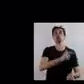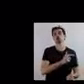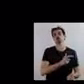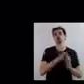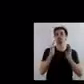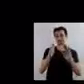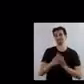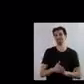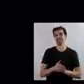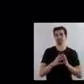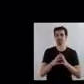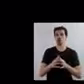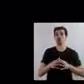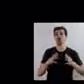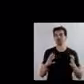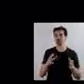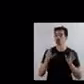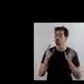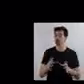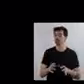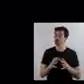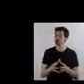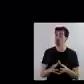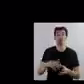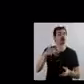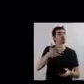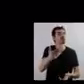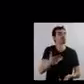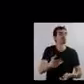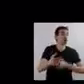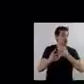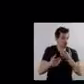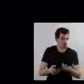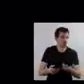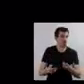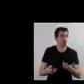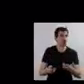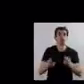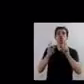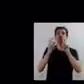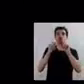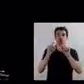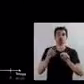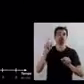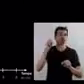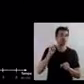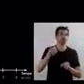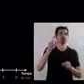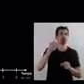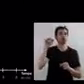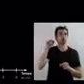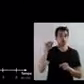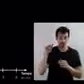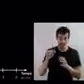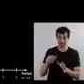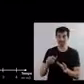mesure à un neurone que voici, on peut observer que ce potentiel de repos en moyenne de moins 60 millivolts, je vous rajoute un graphique